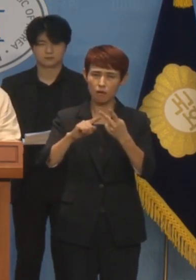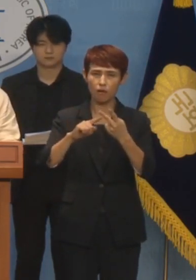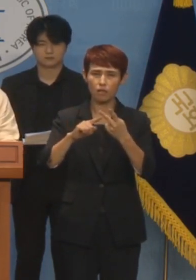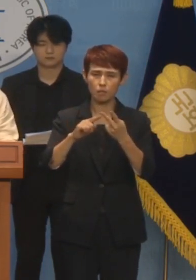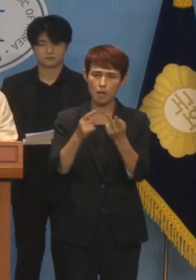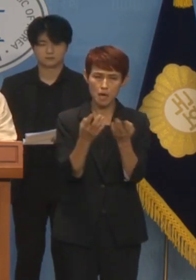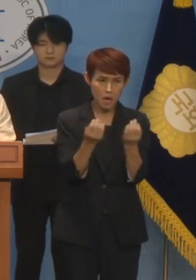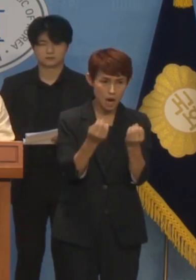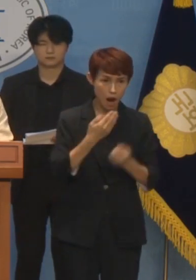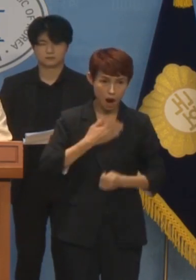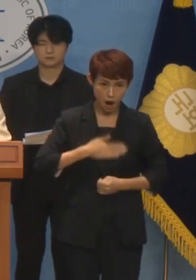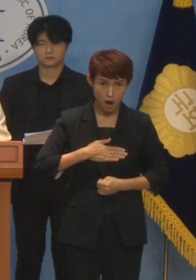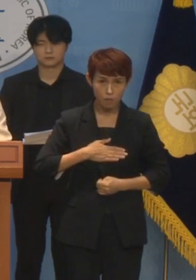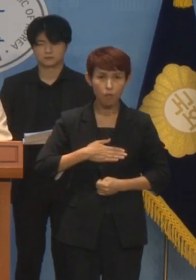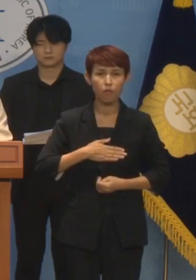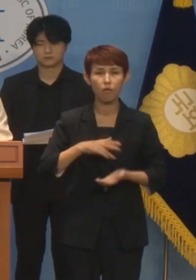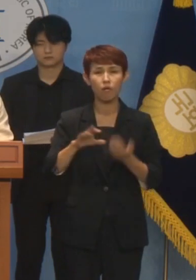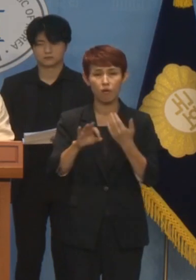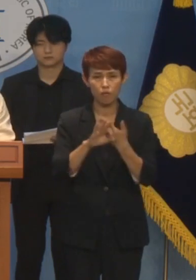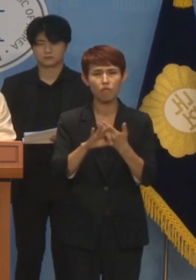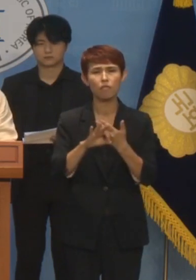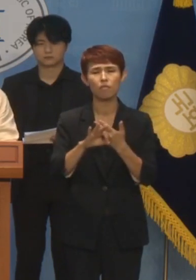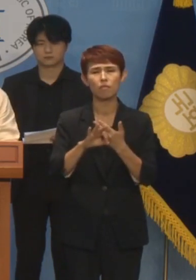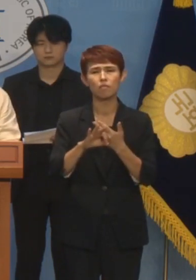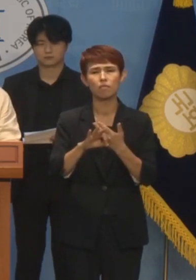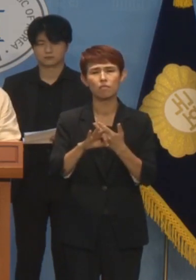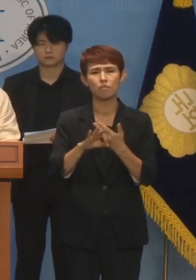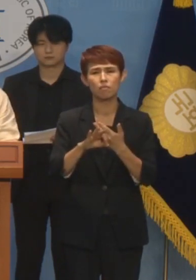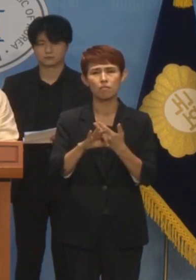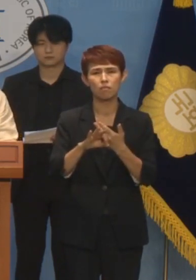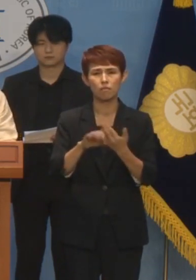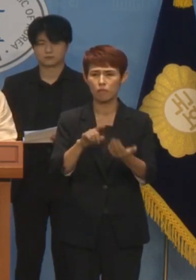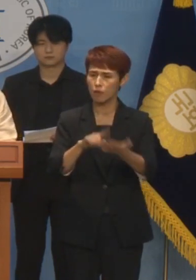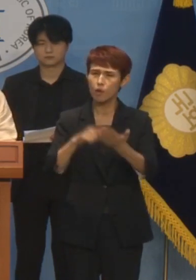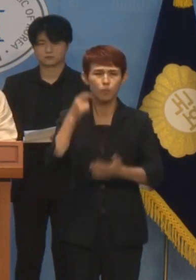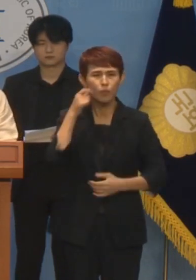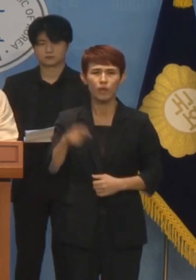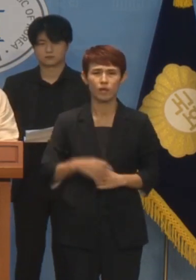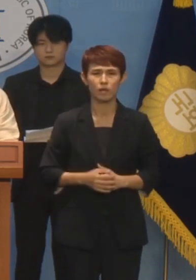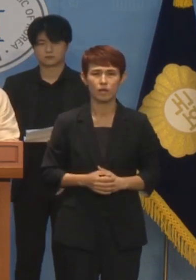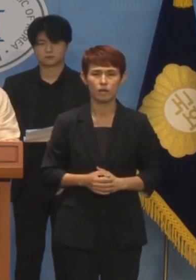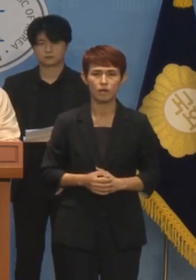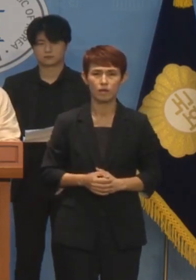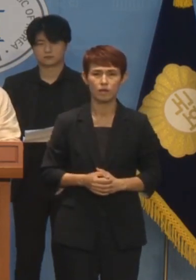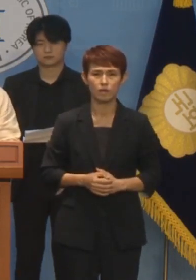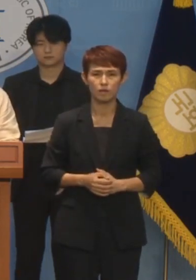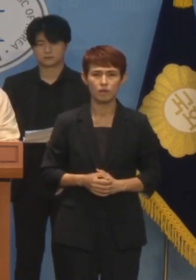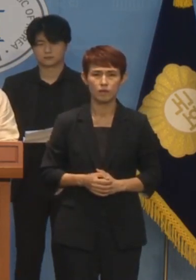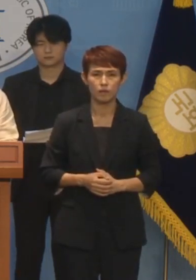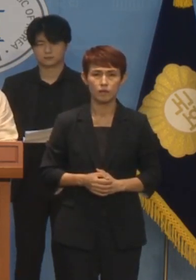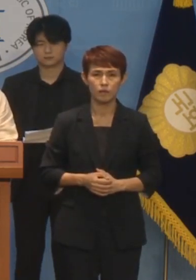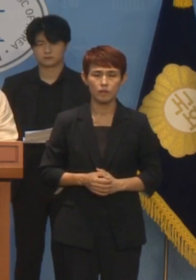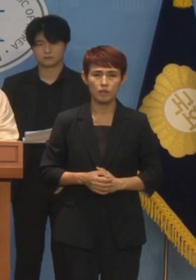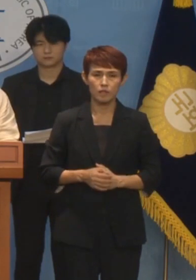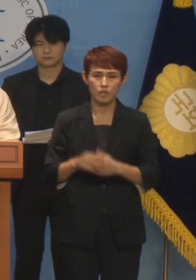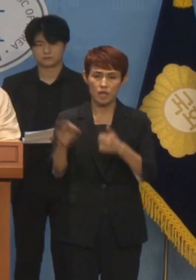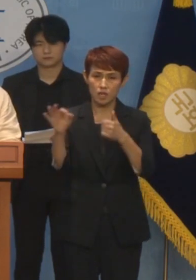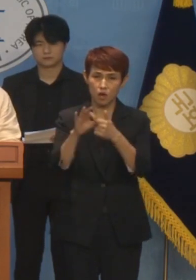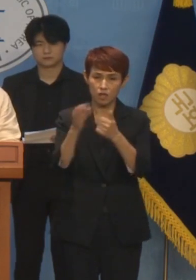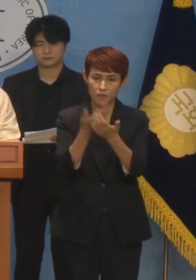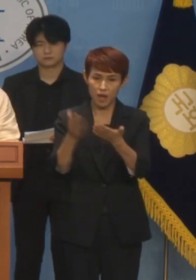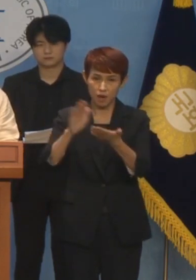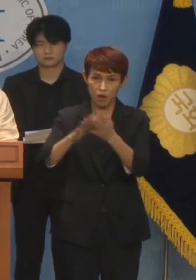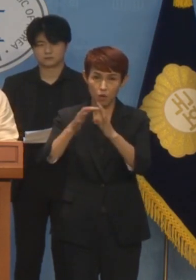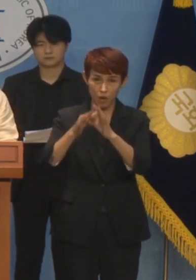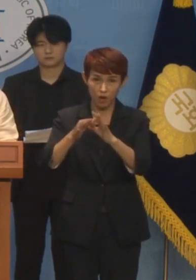산수를 할 줄 안다면 나올 수 없는 안이라고 저는 생각을 합니다. 이러한 연금 개혁안은